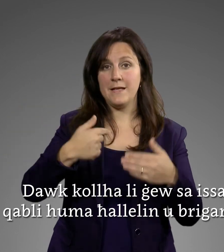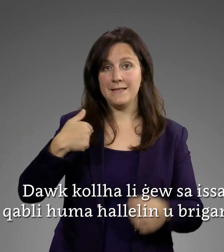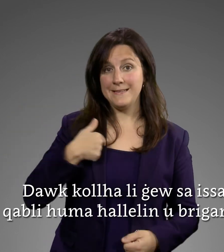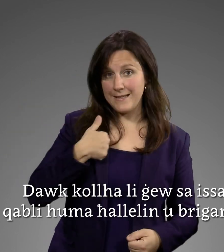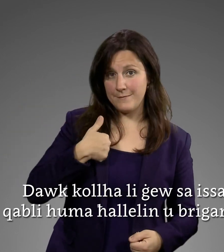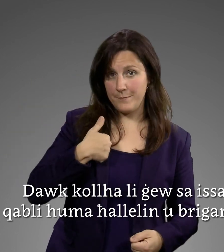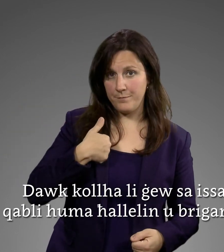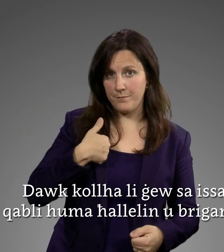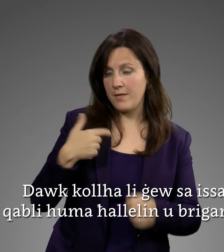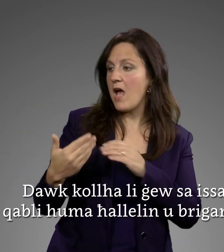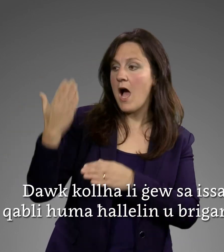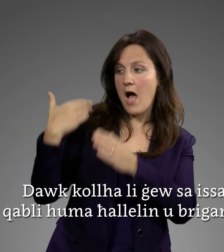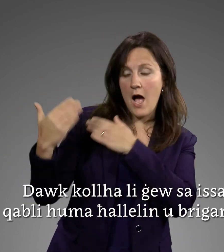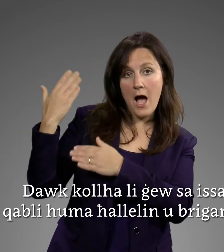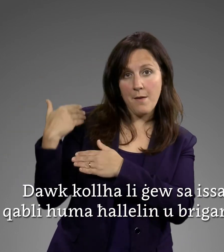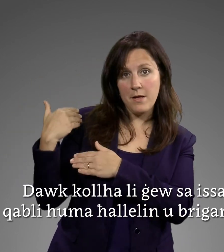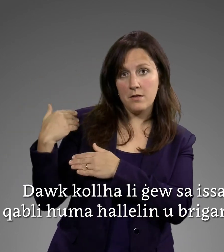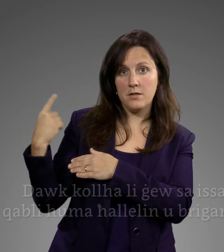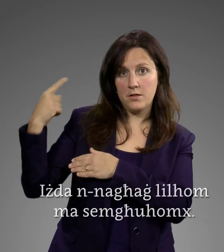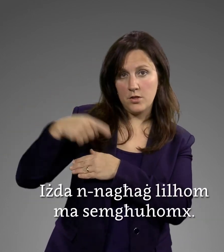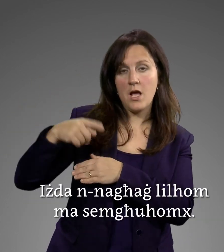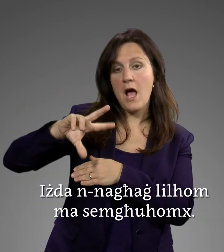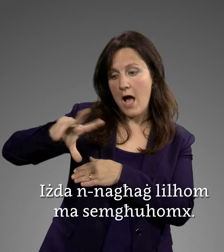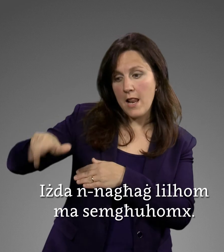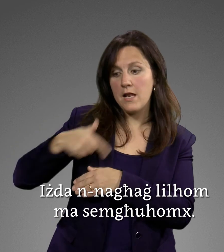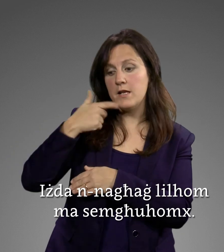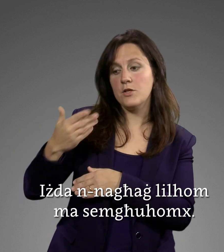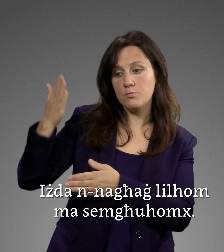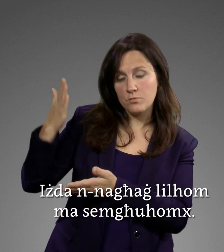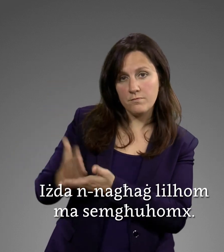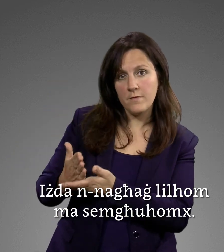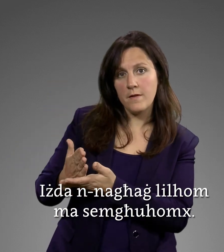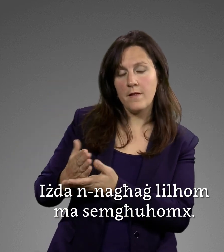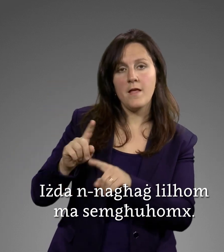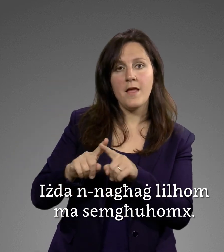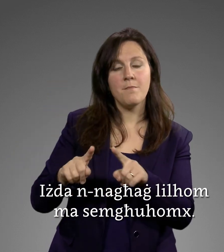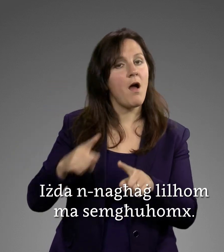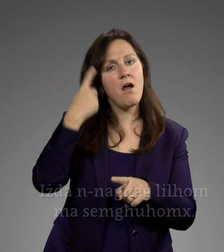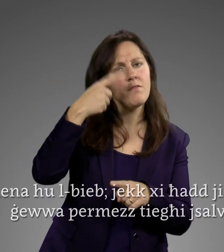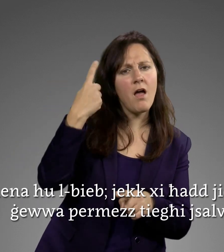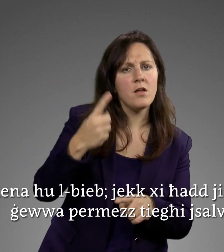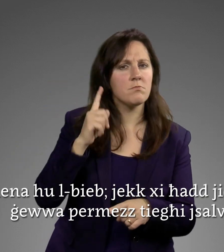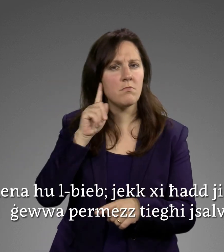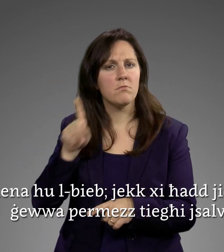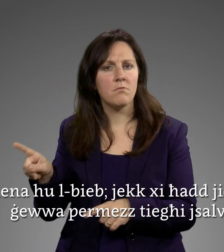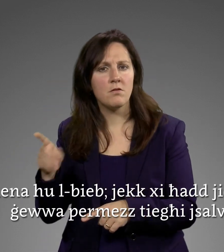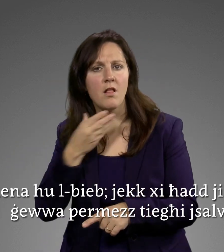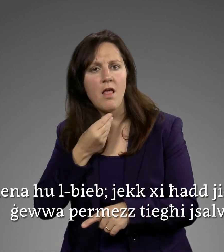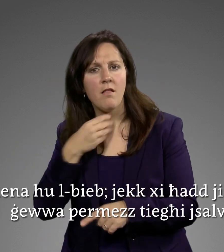issa qabli huma ħallelin u briganti, iżda n-nagħaġ lilhom ma semgħuhomx. Jiena u